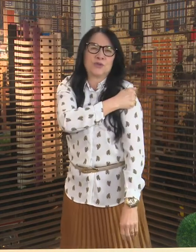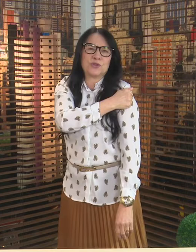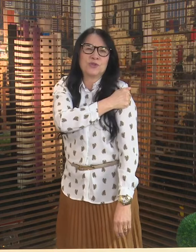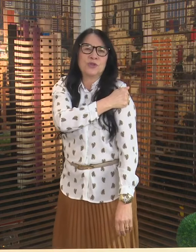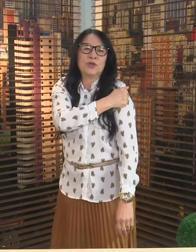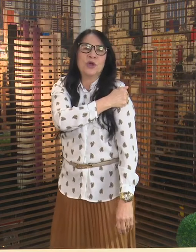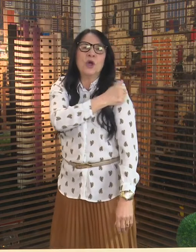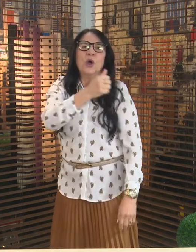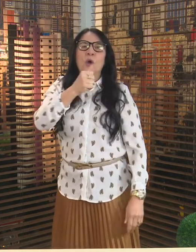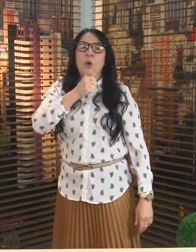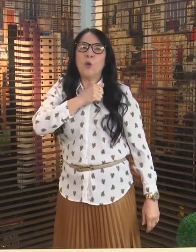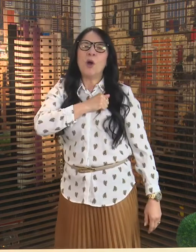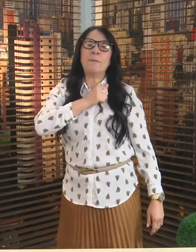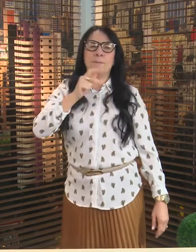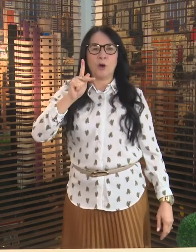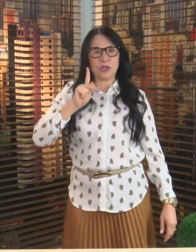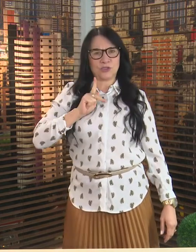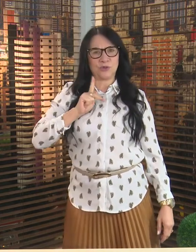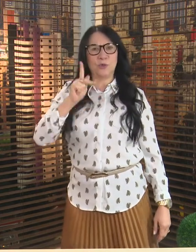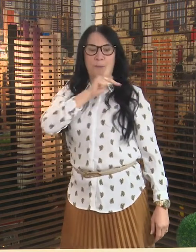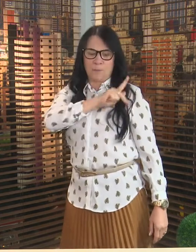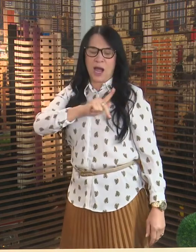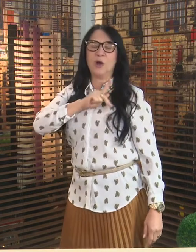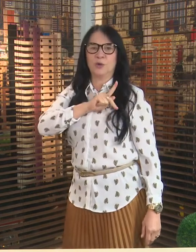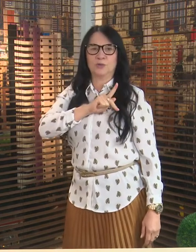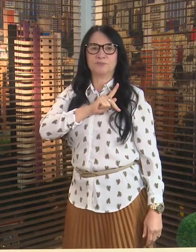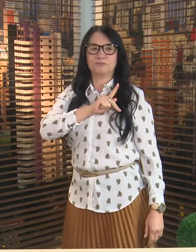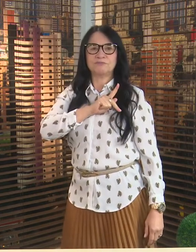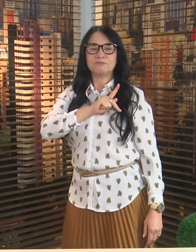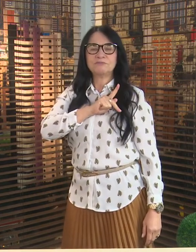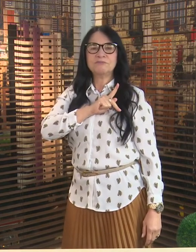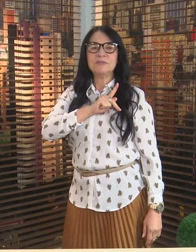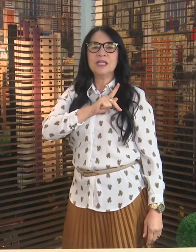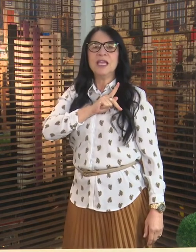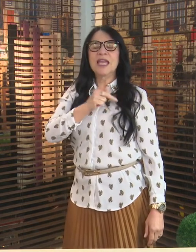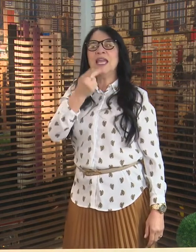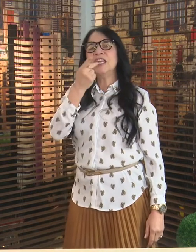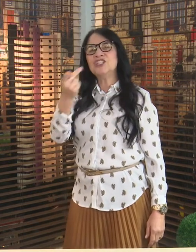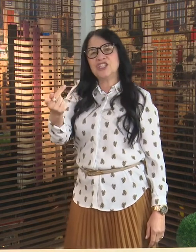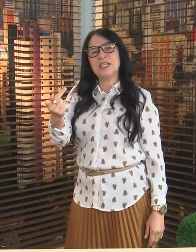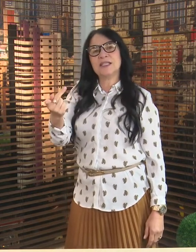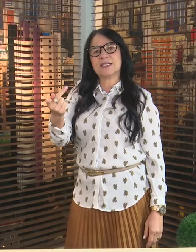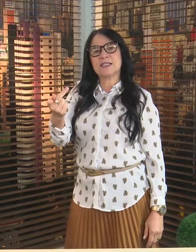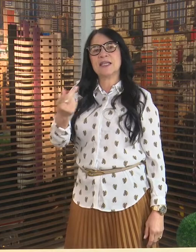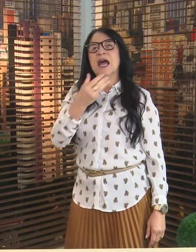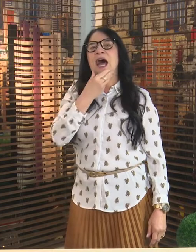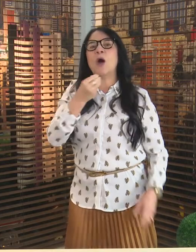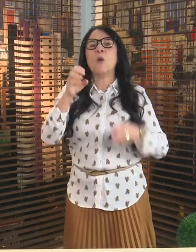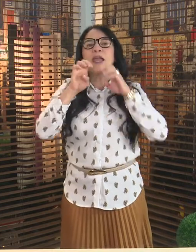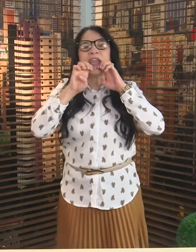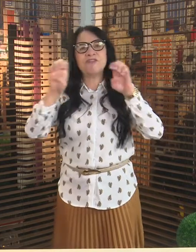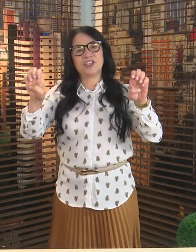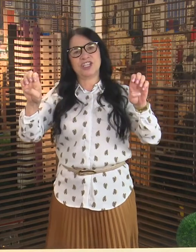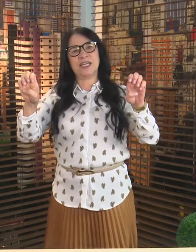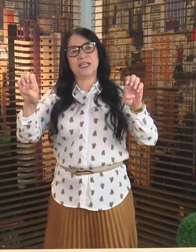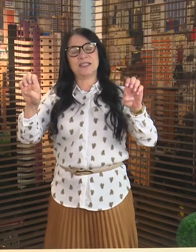Alunos, o apóstolo Paulo, ele diz ao